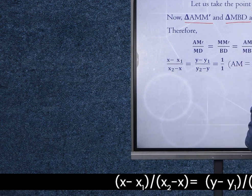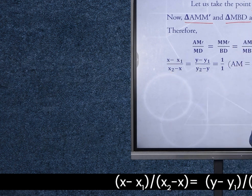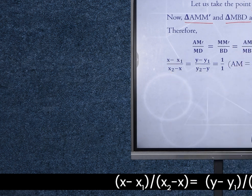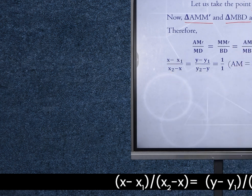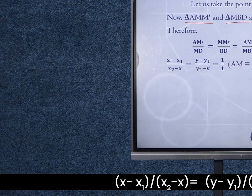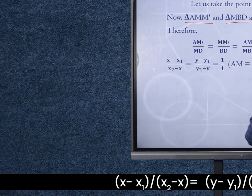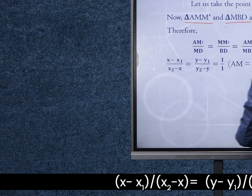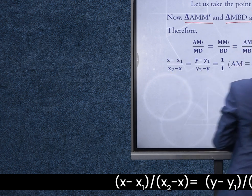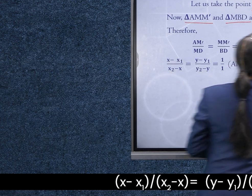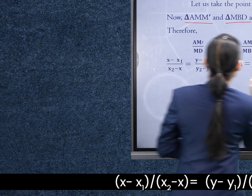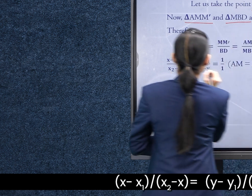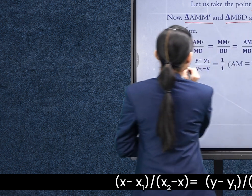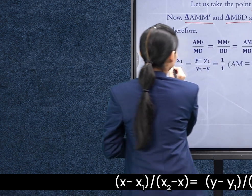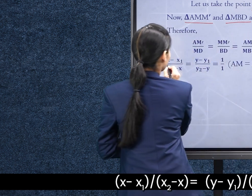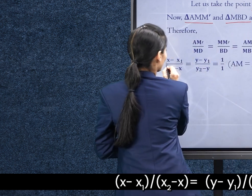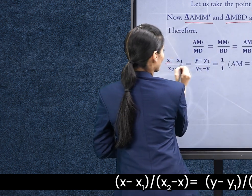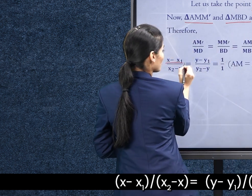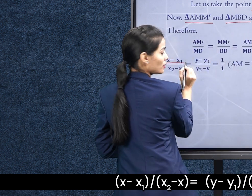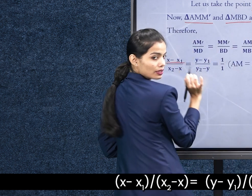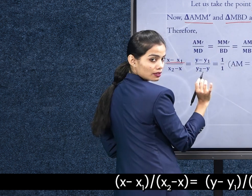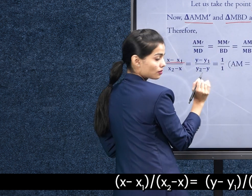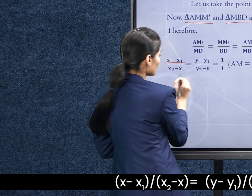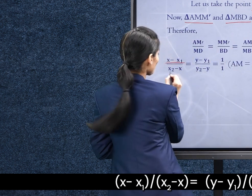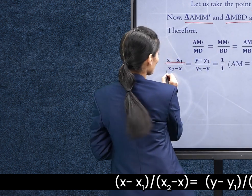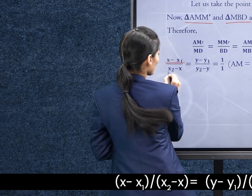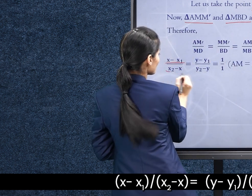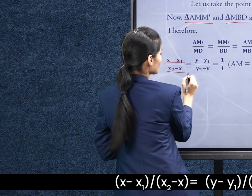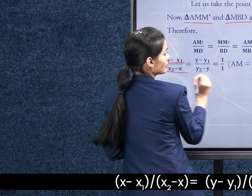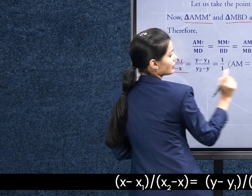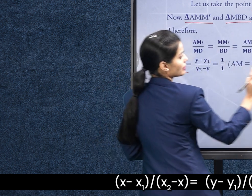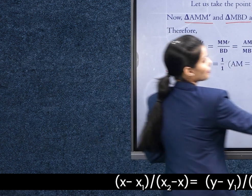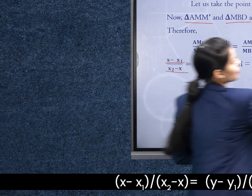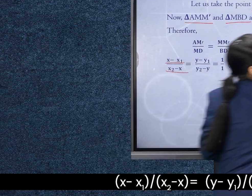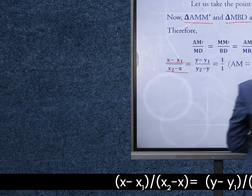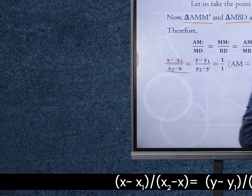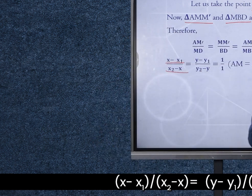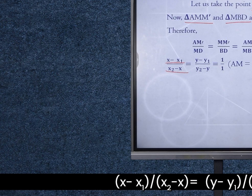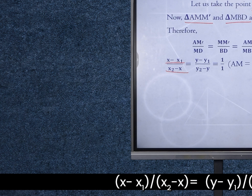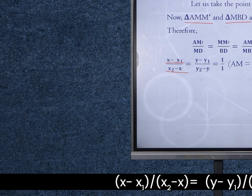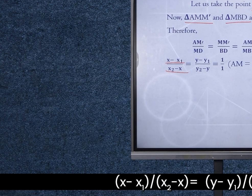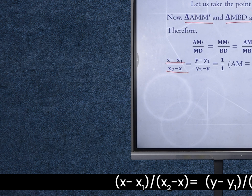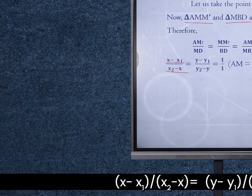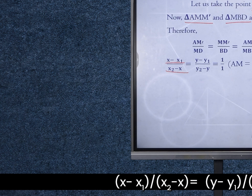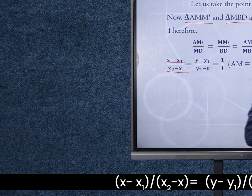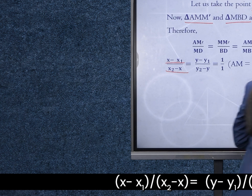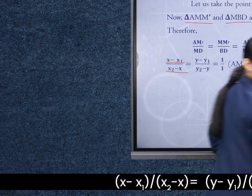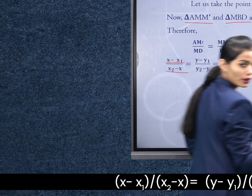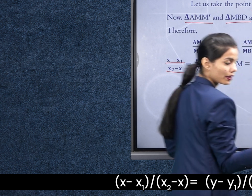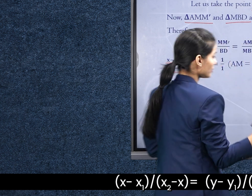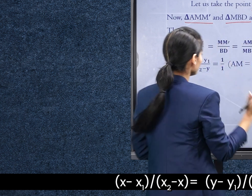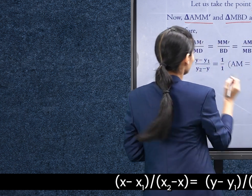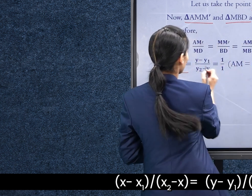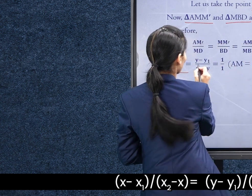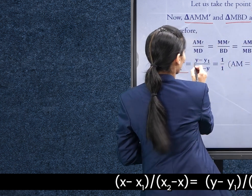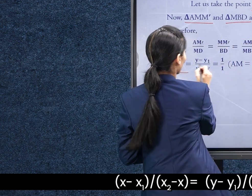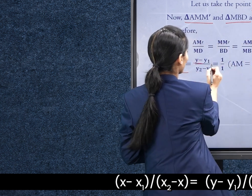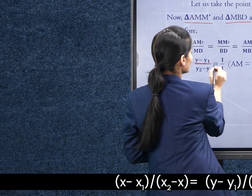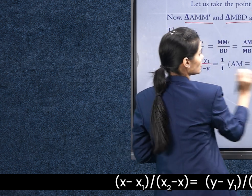X minus x1 by x2 minus x is equal to y minus y1 by y2 minus y is equal